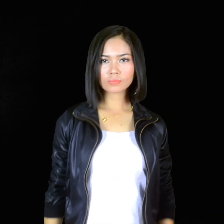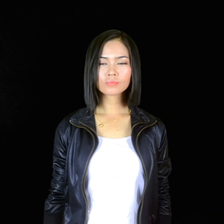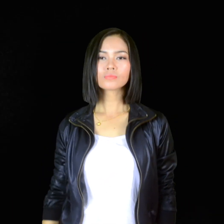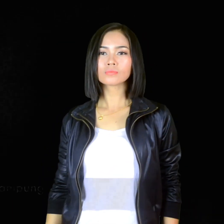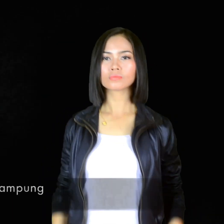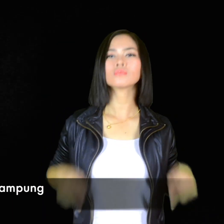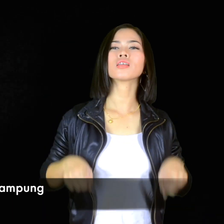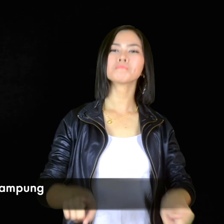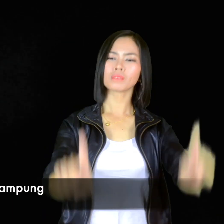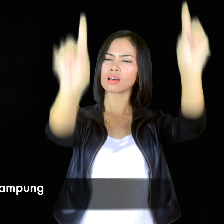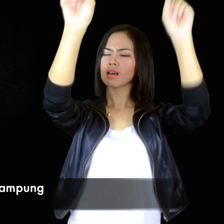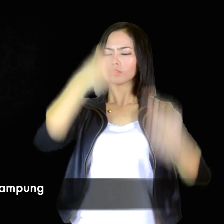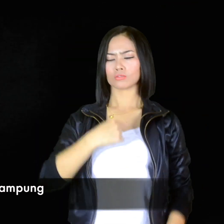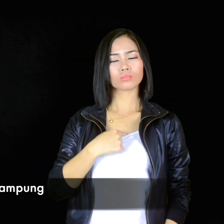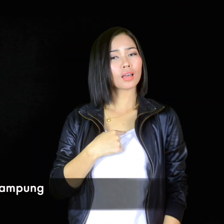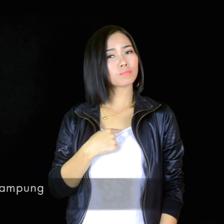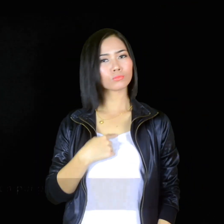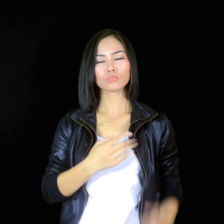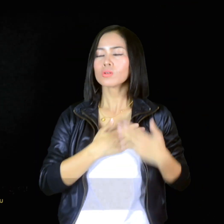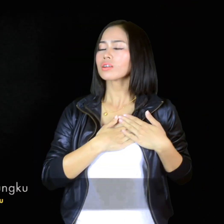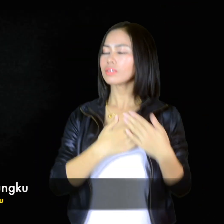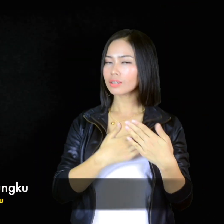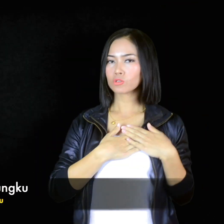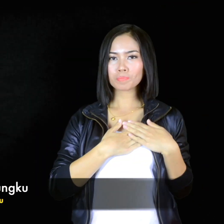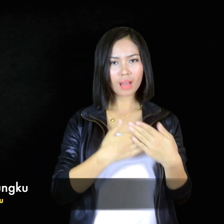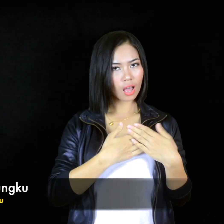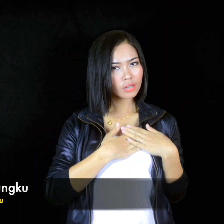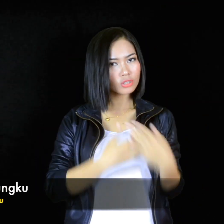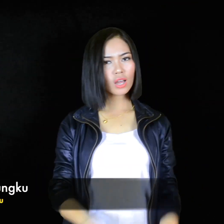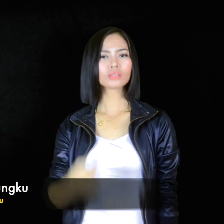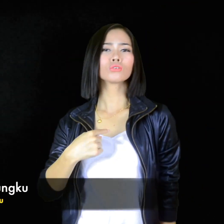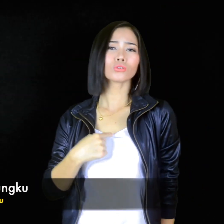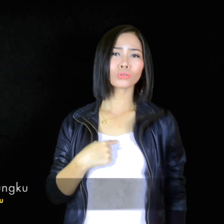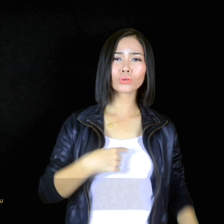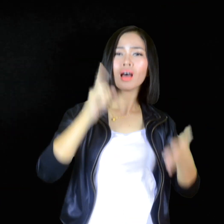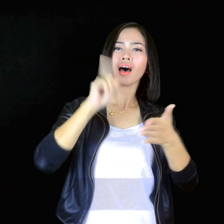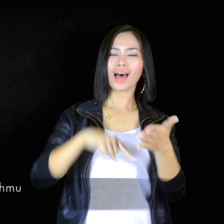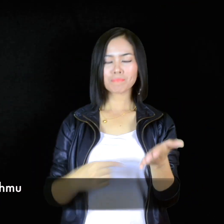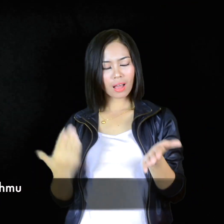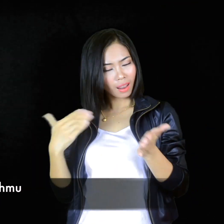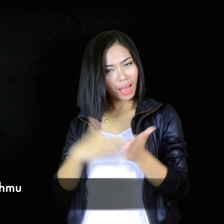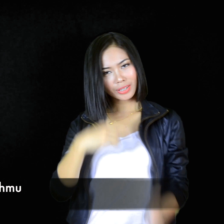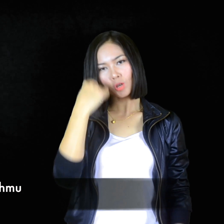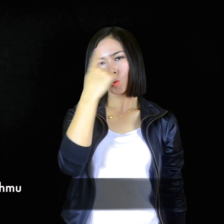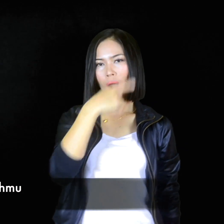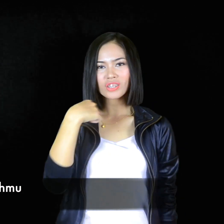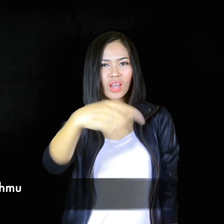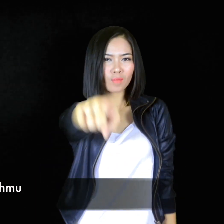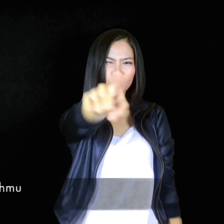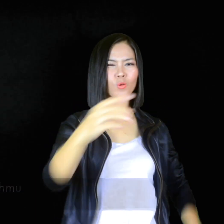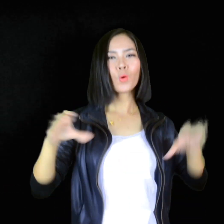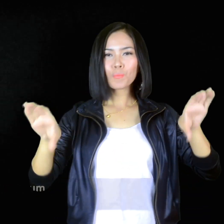Tak dapat ku tampung Degupan jantungku Apalagi